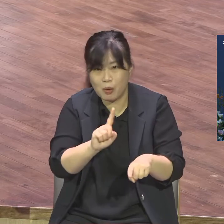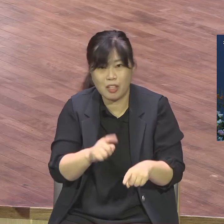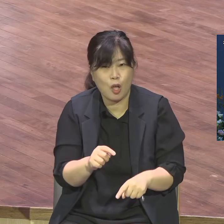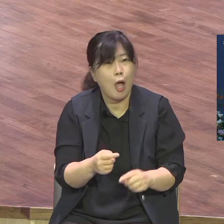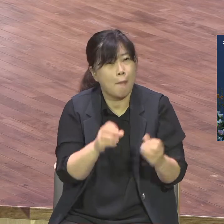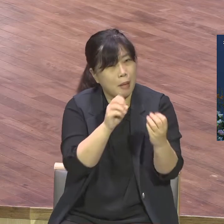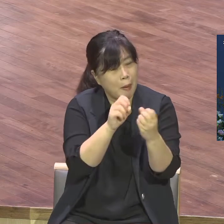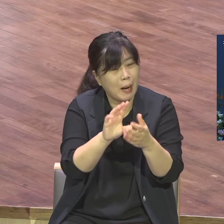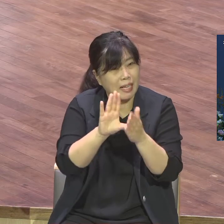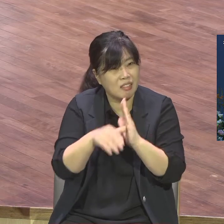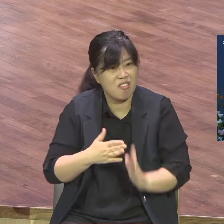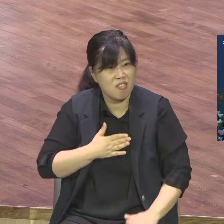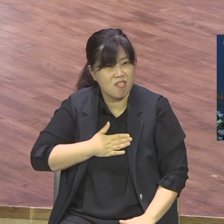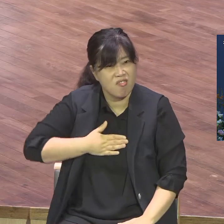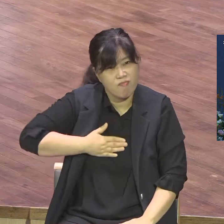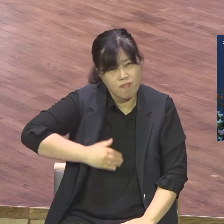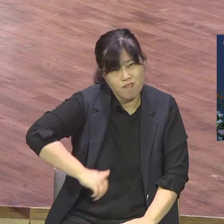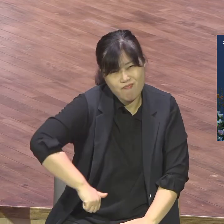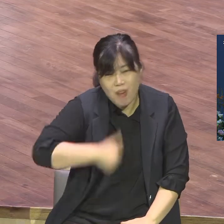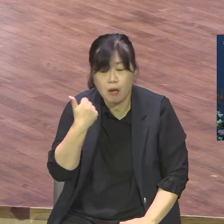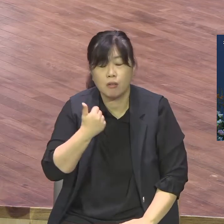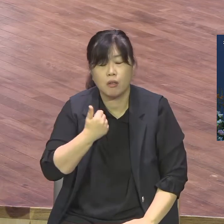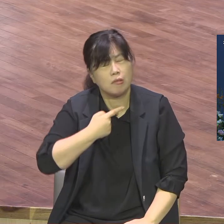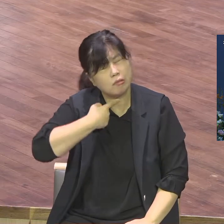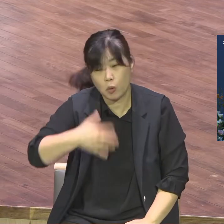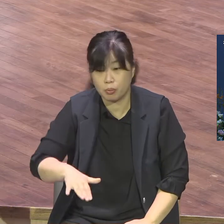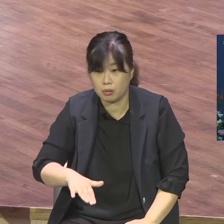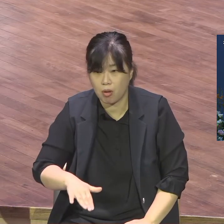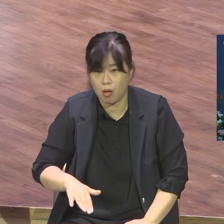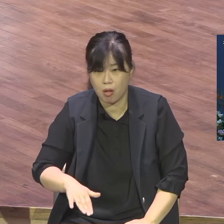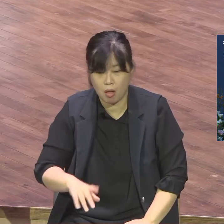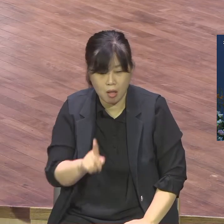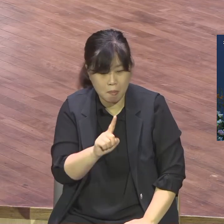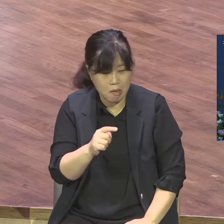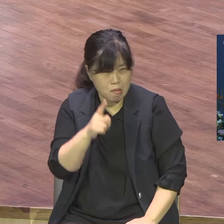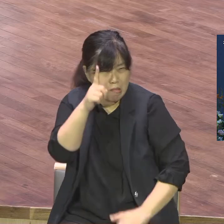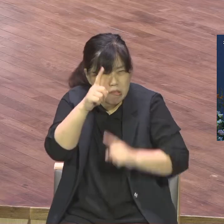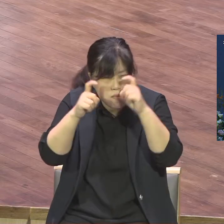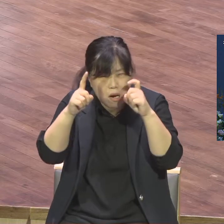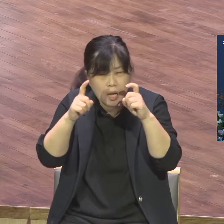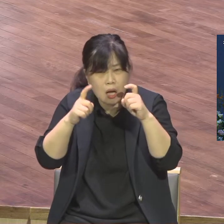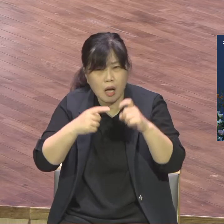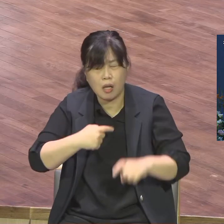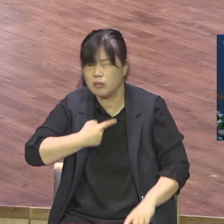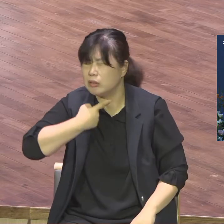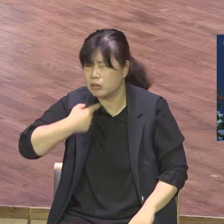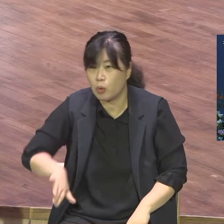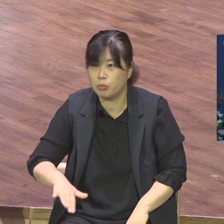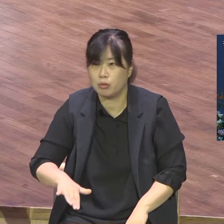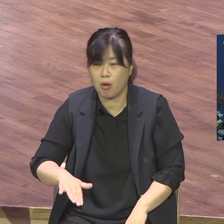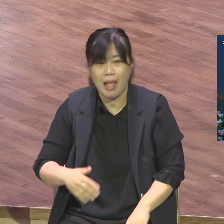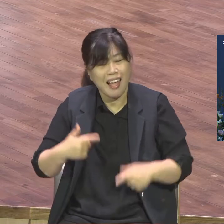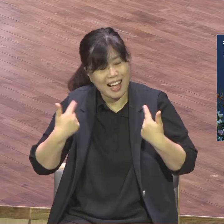낸다든가 뭐 이렇게 기분이 나빠한다든가 짜증 절대 단 한 번도 없어요. 신기하고 놀라워.